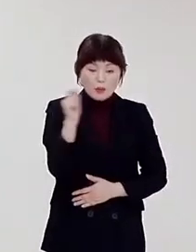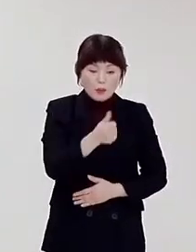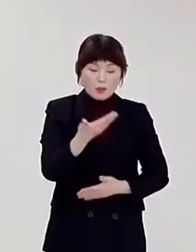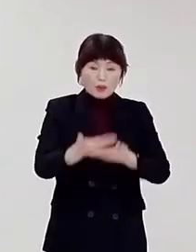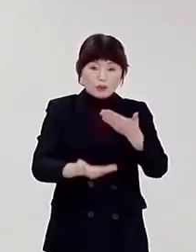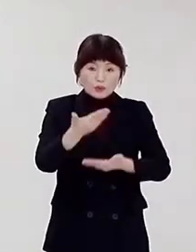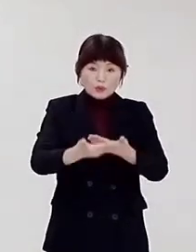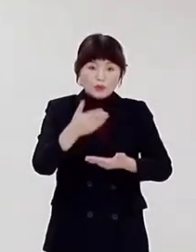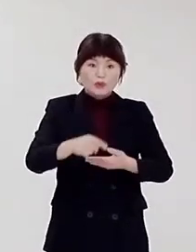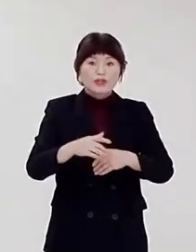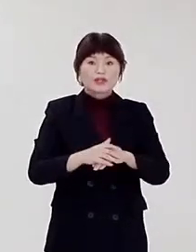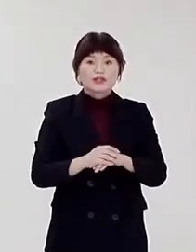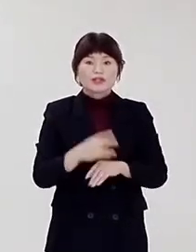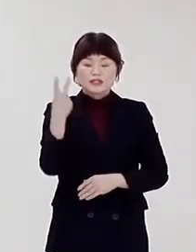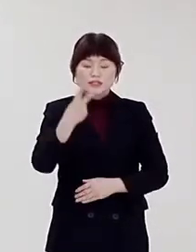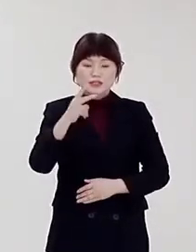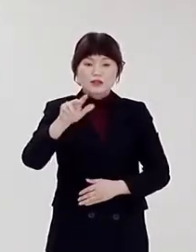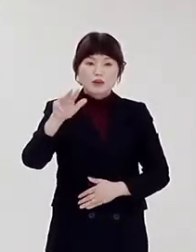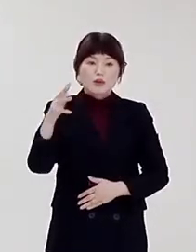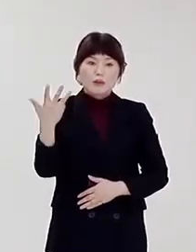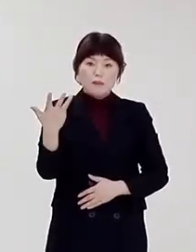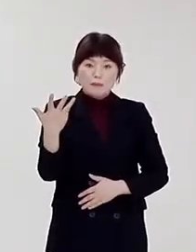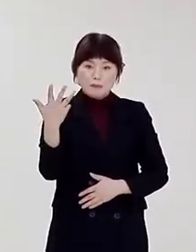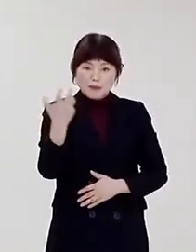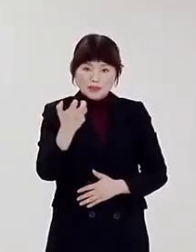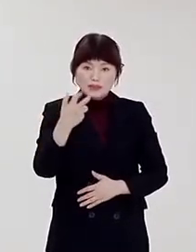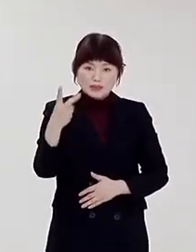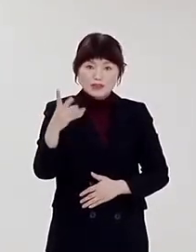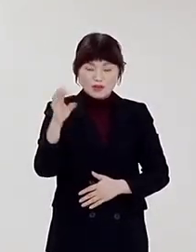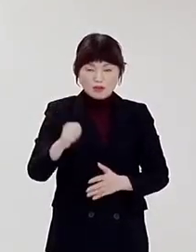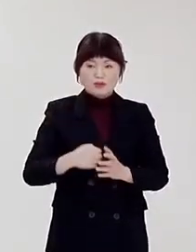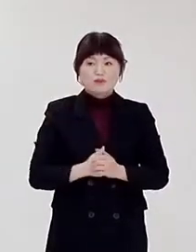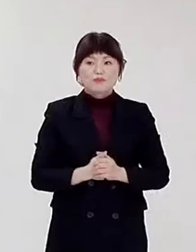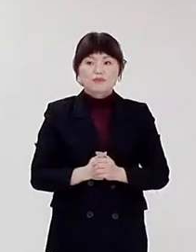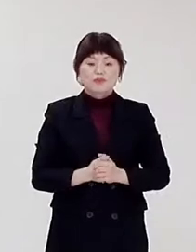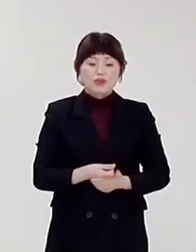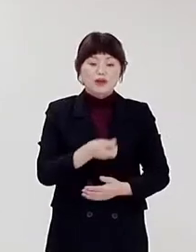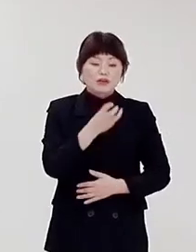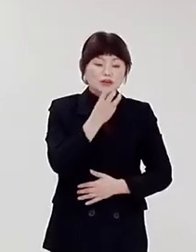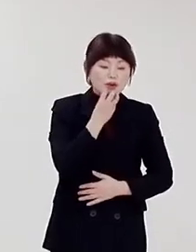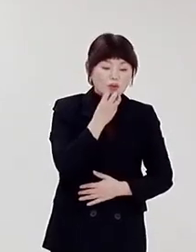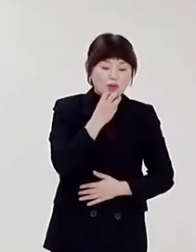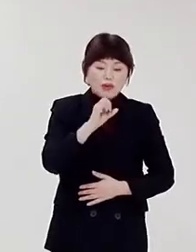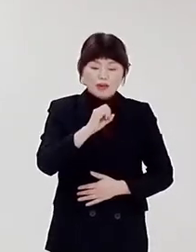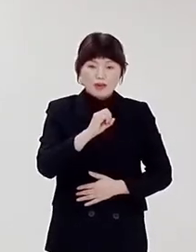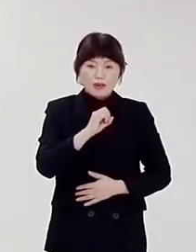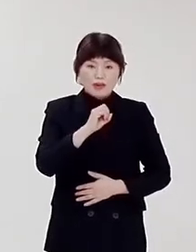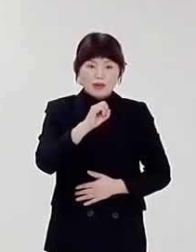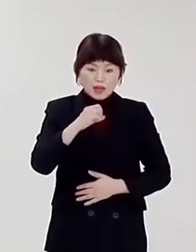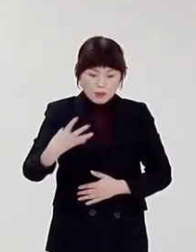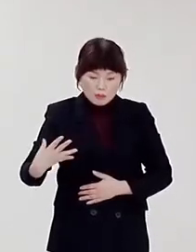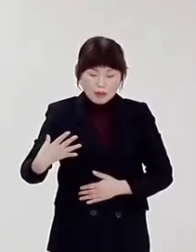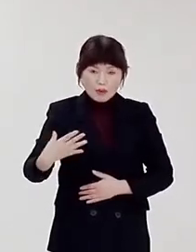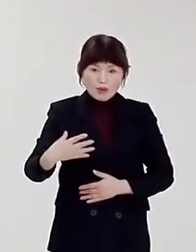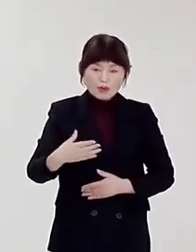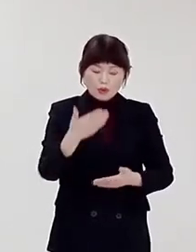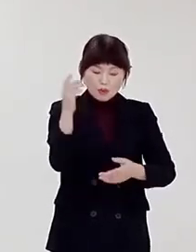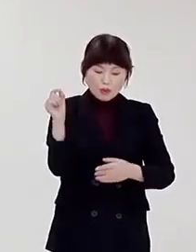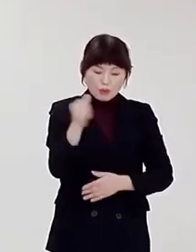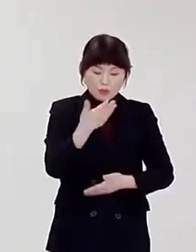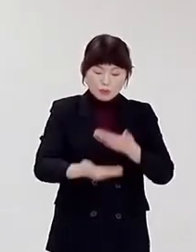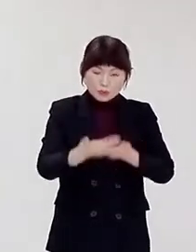1,121억 8,200만 원, 서울 양평 고속도로 타당성 조사 용역 및 기본 설계를